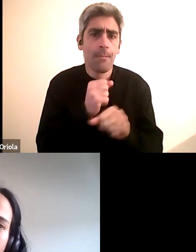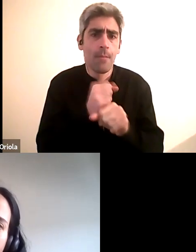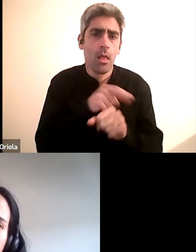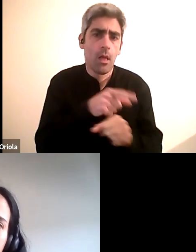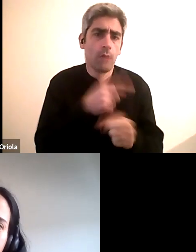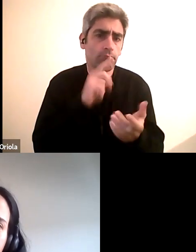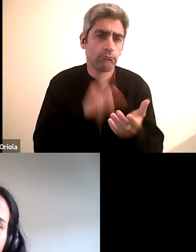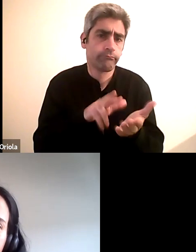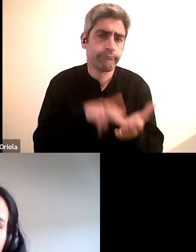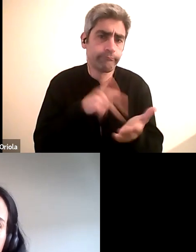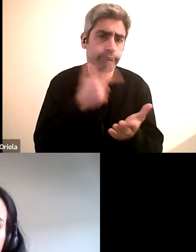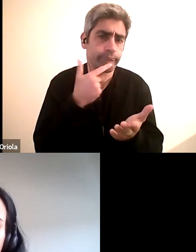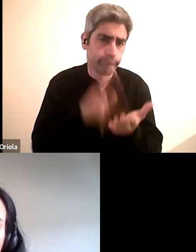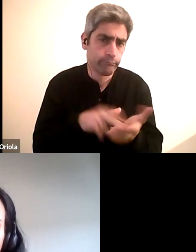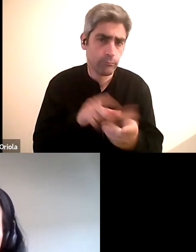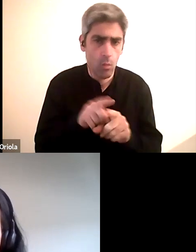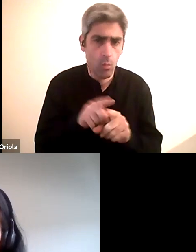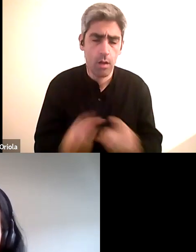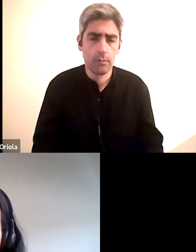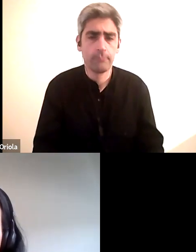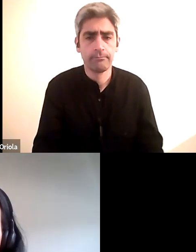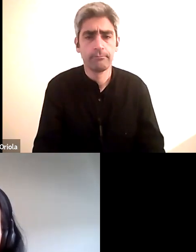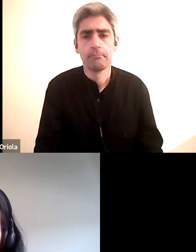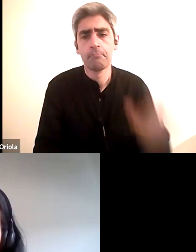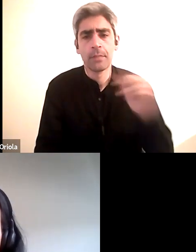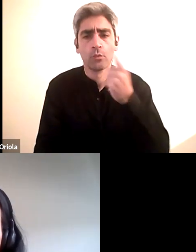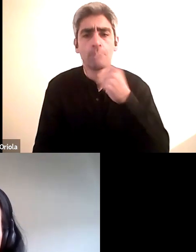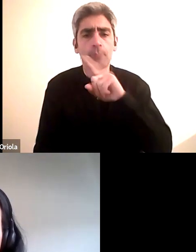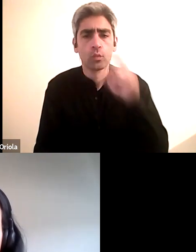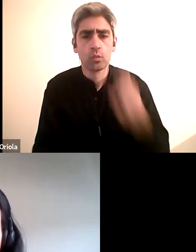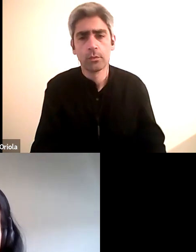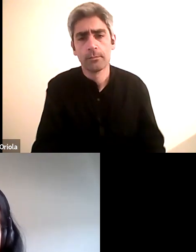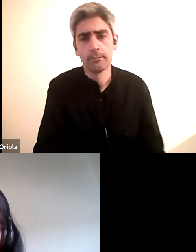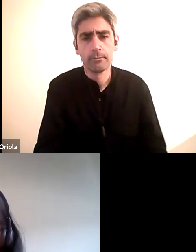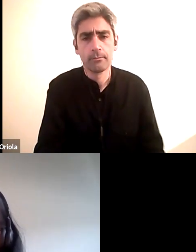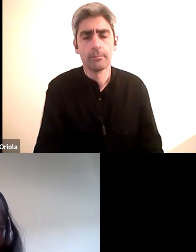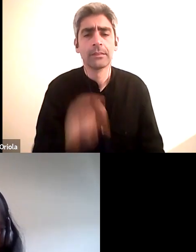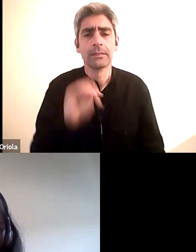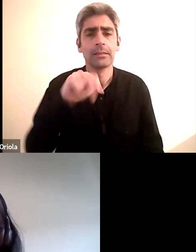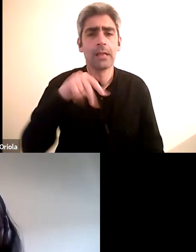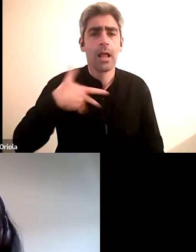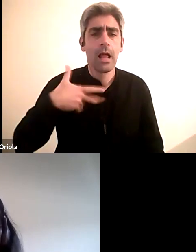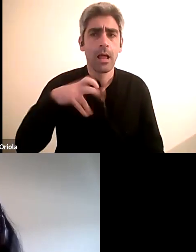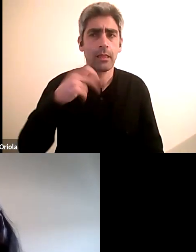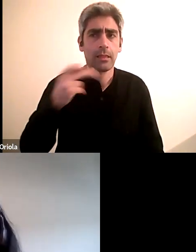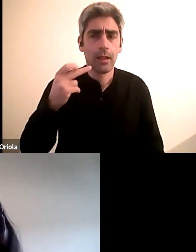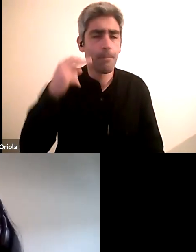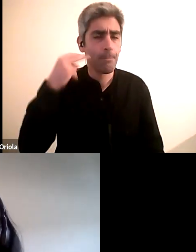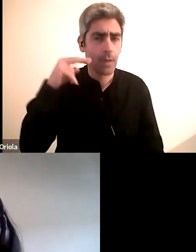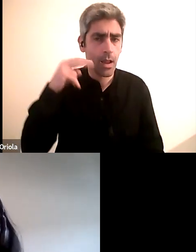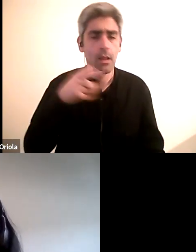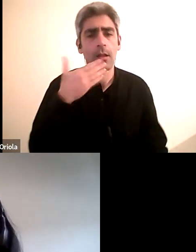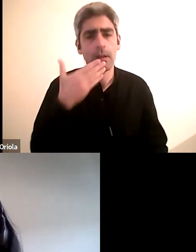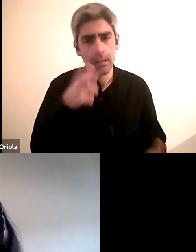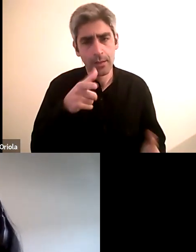modo efetivo. Vou colocar mais uma questão da Sandra Pereira. Antes de mais, obrigada pela ação